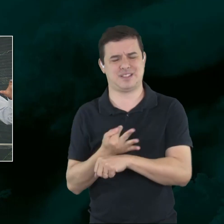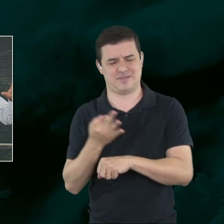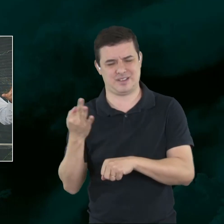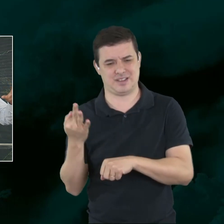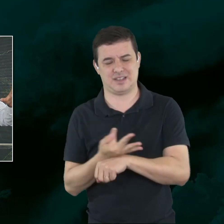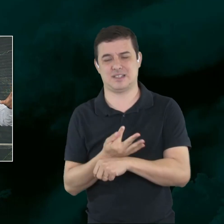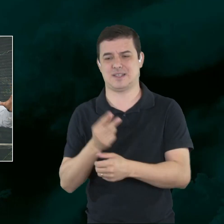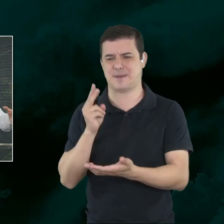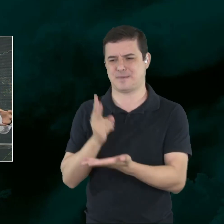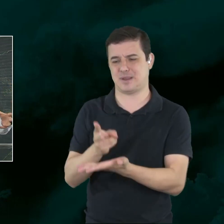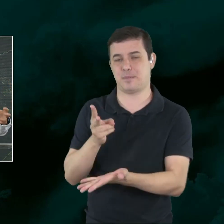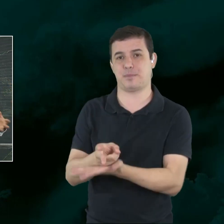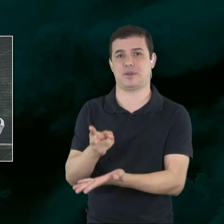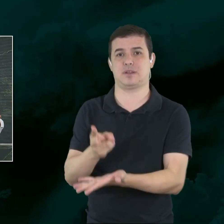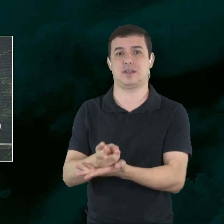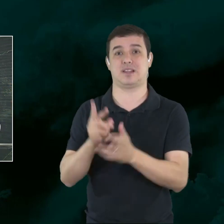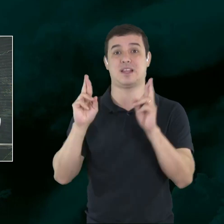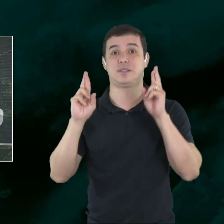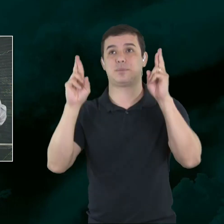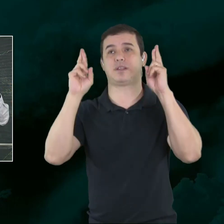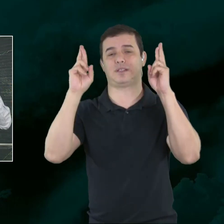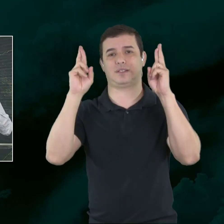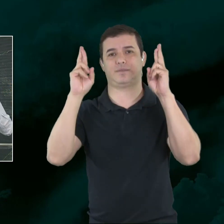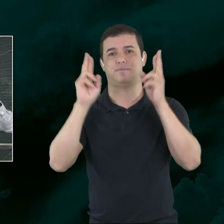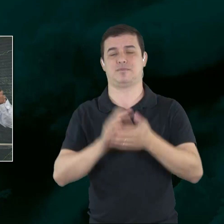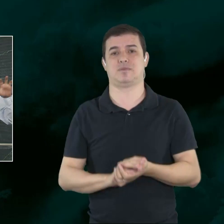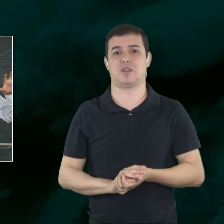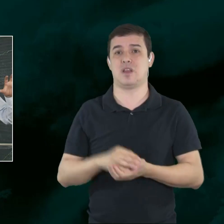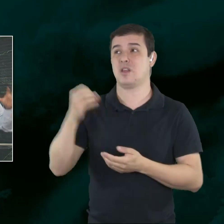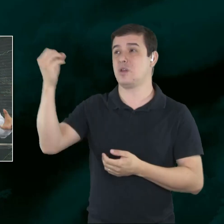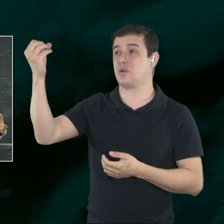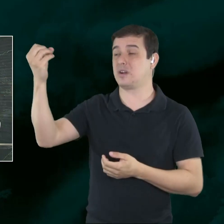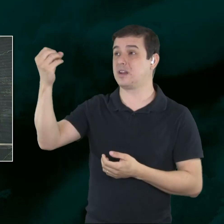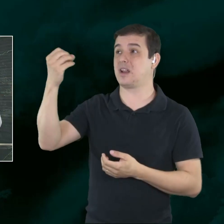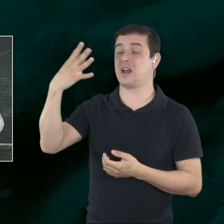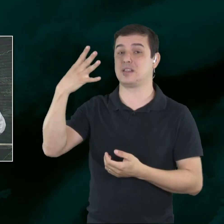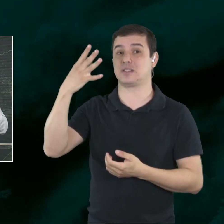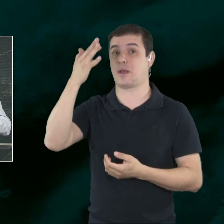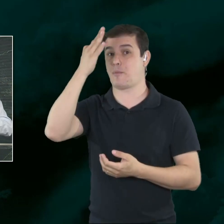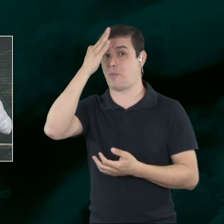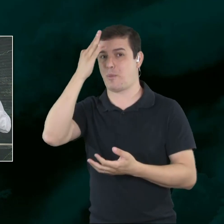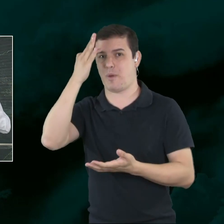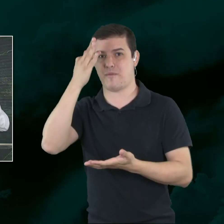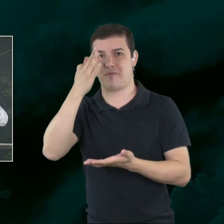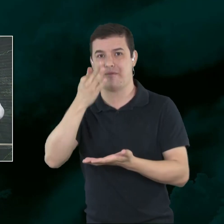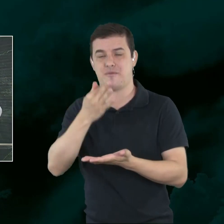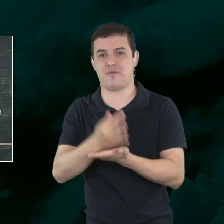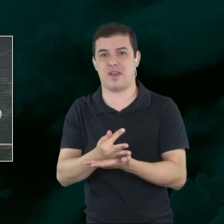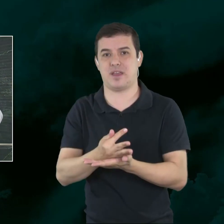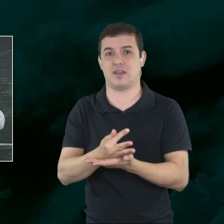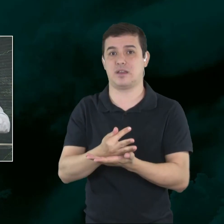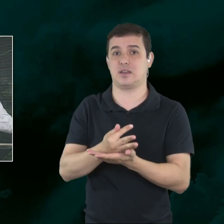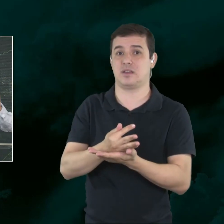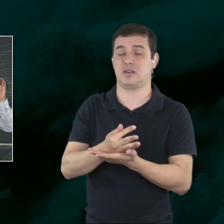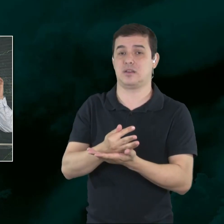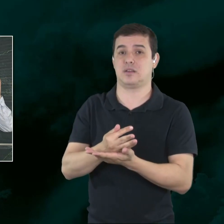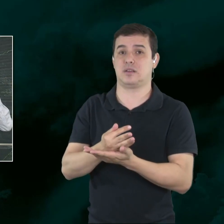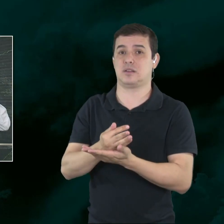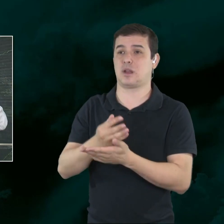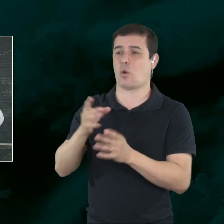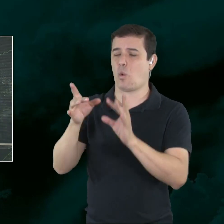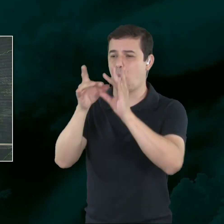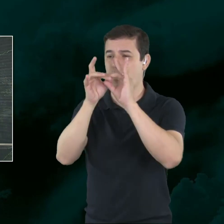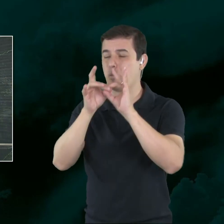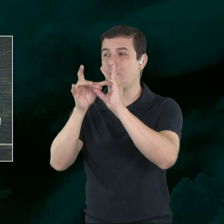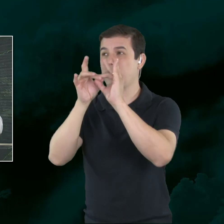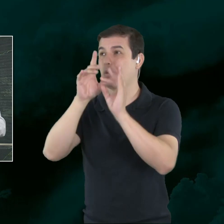toda graça que o Senhor nos dá, por meio da fé, que temos acesso a Deus, temos acesso